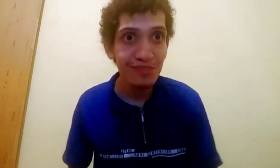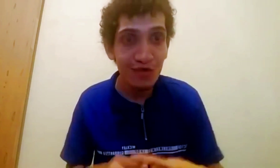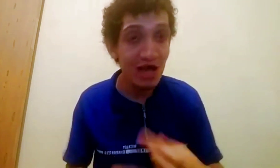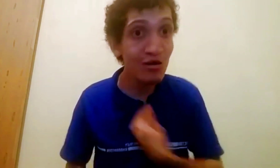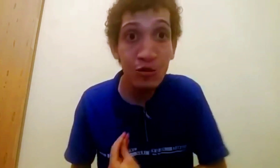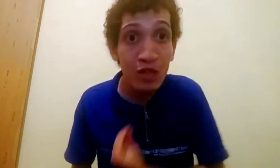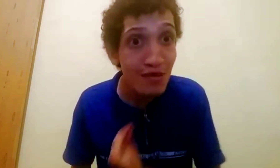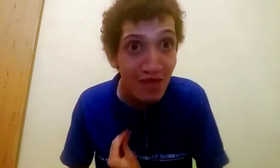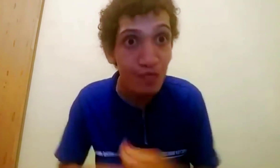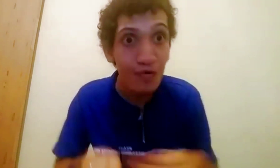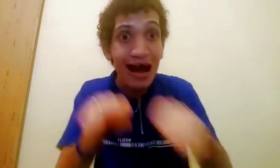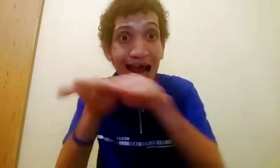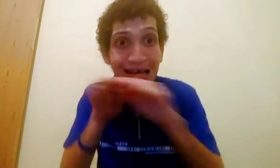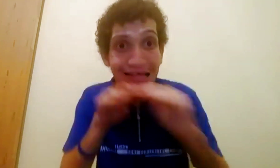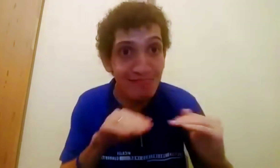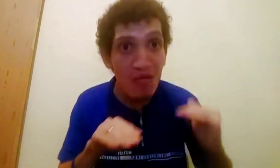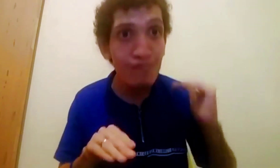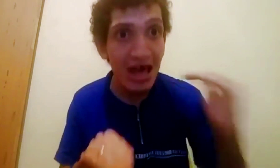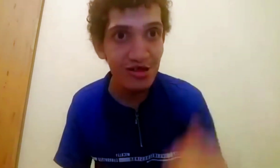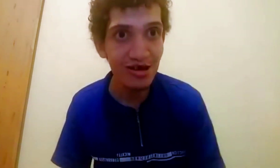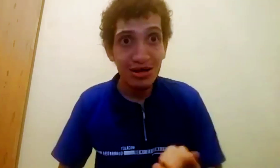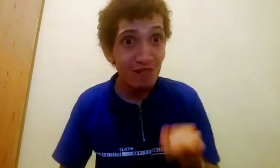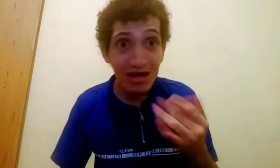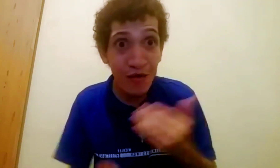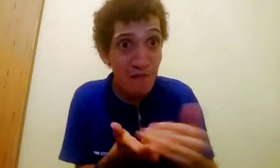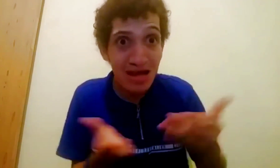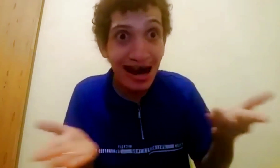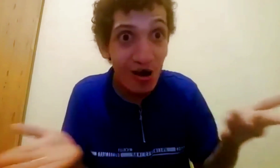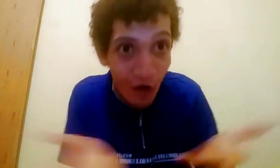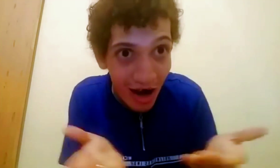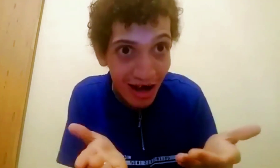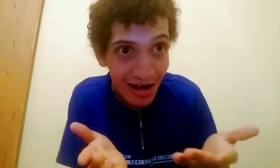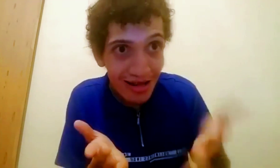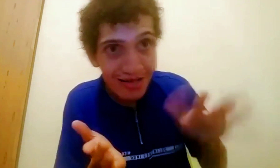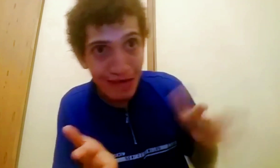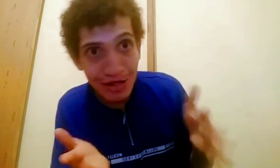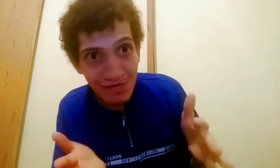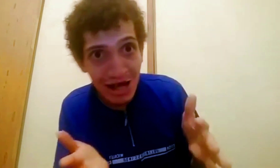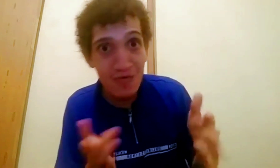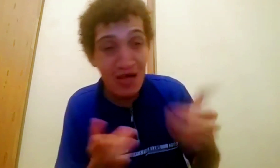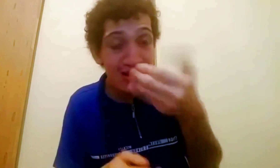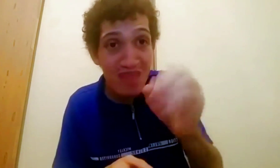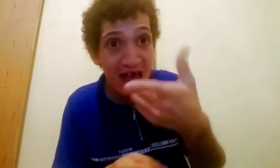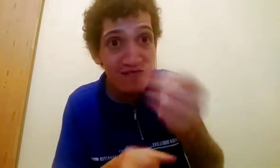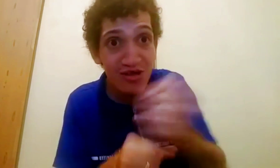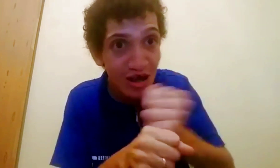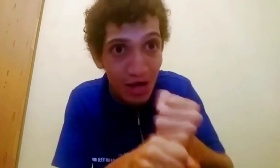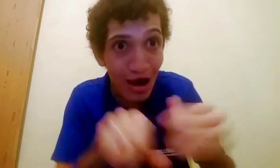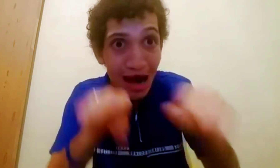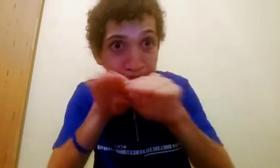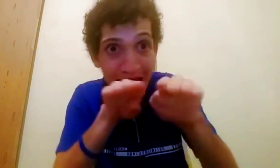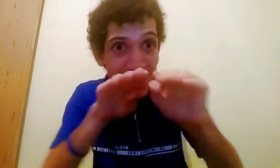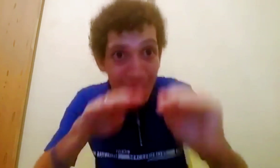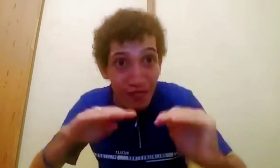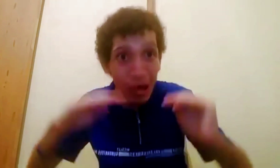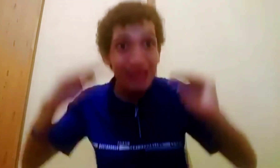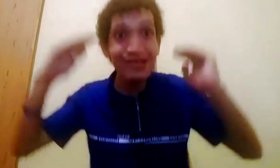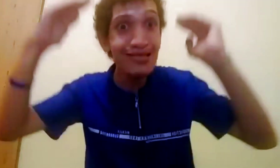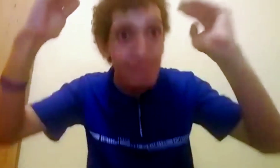Porque você não tá vivendo acima da média. Se você não começar a hora, que tá mais ou menos, né? Em dez, vinte anos, a média vai estar bem em cima.